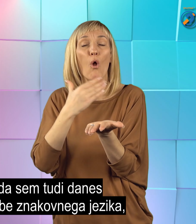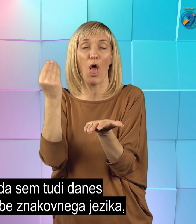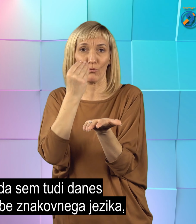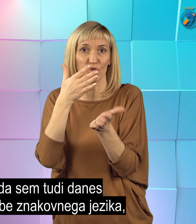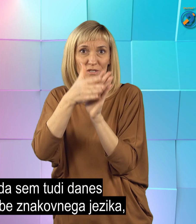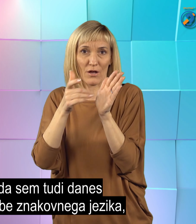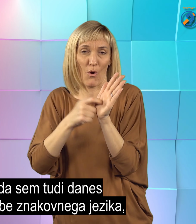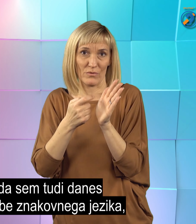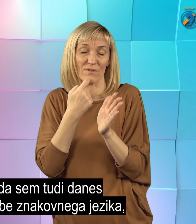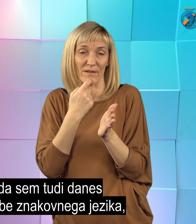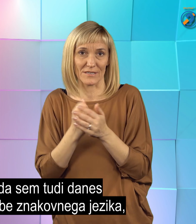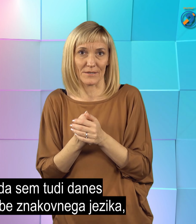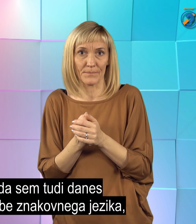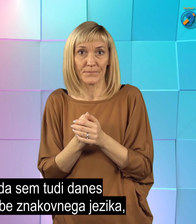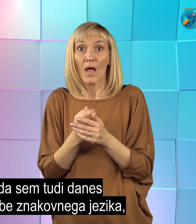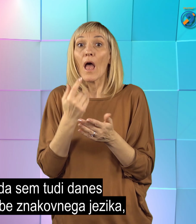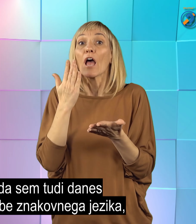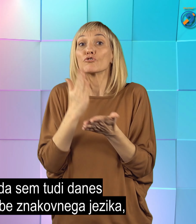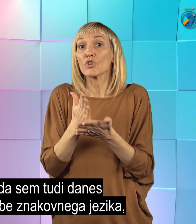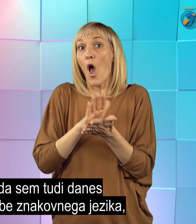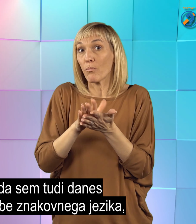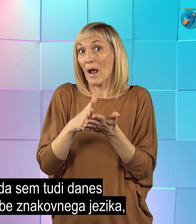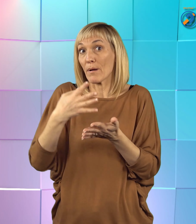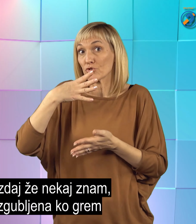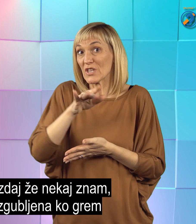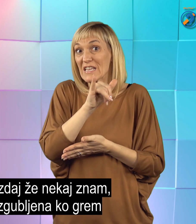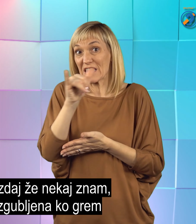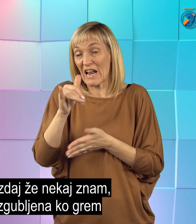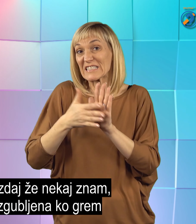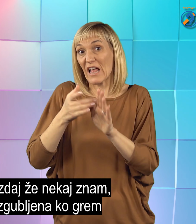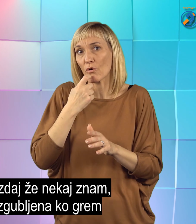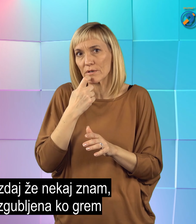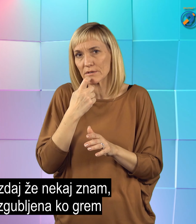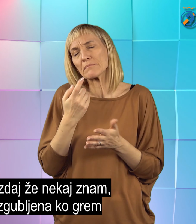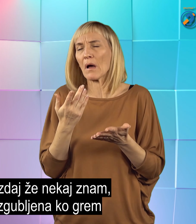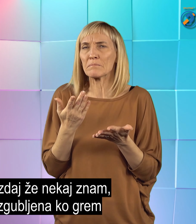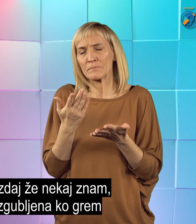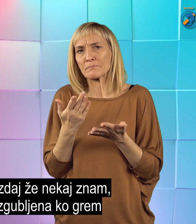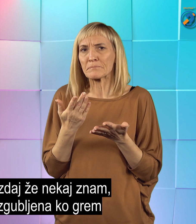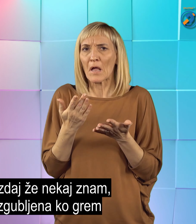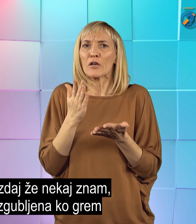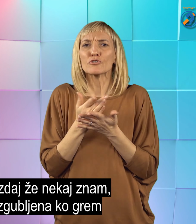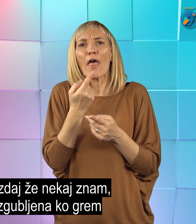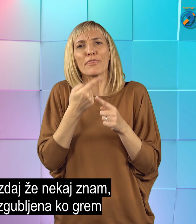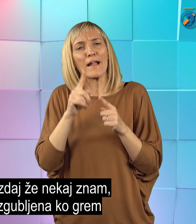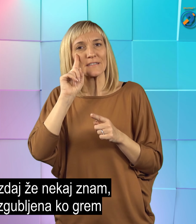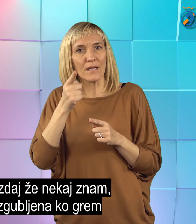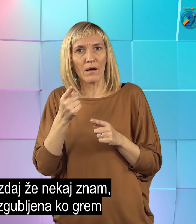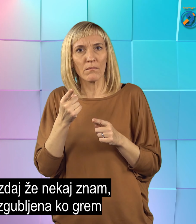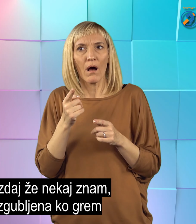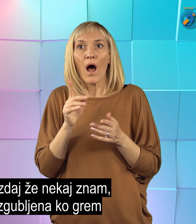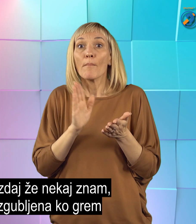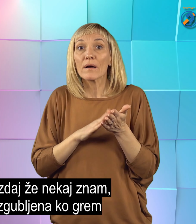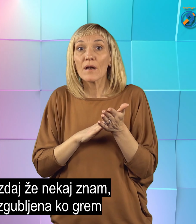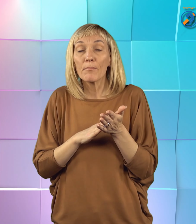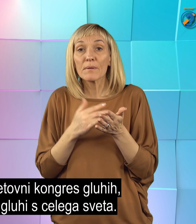po 14 letih uporabe znakovnega jezika, ki recimo, da zdaj že nekaj znam, popolnoma zgubljena, ko grem naprimer